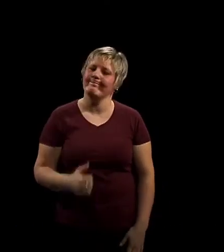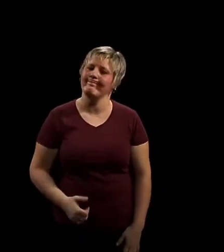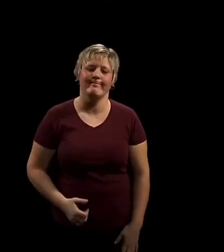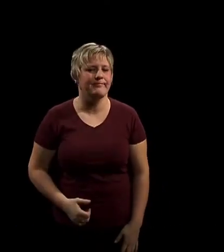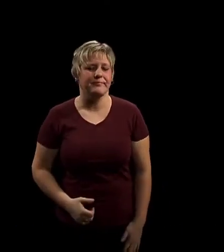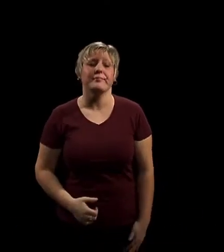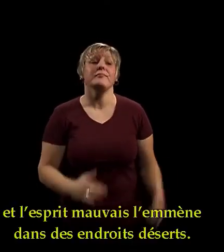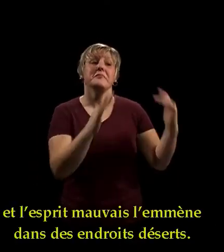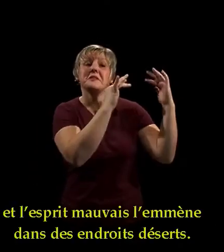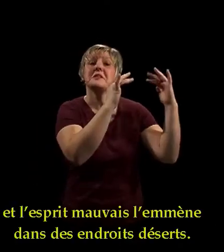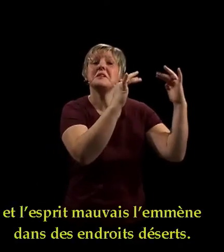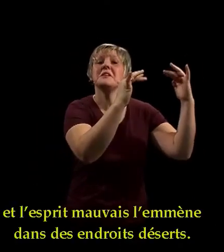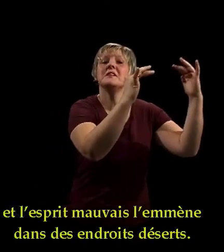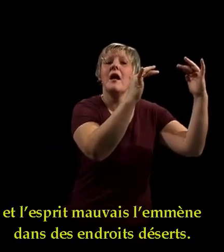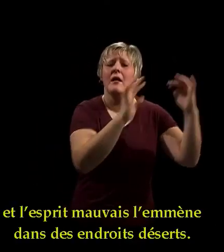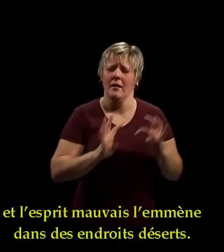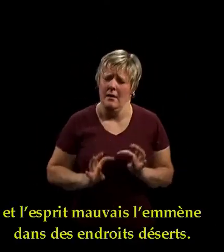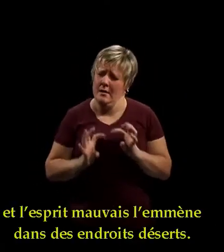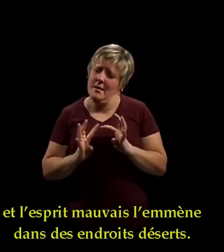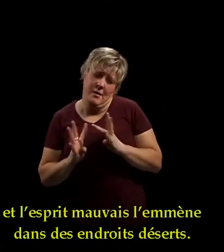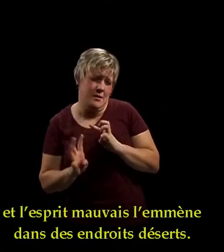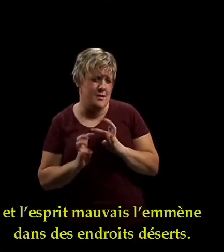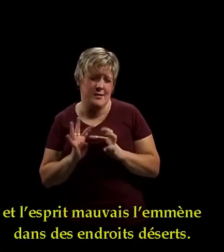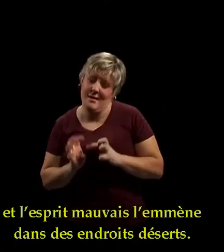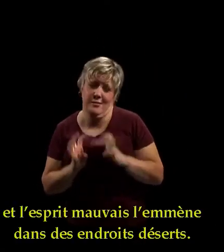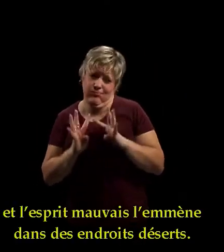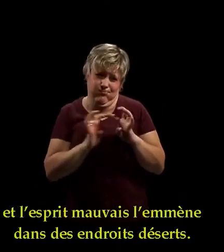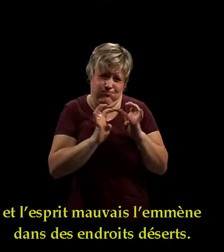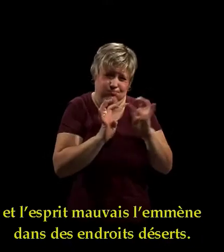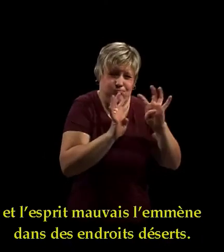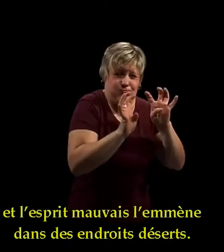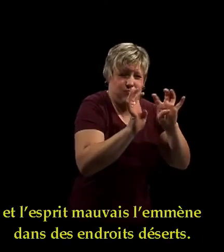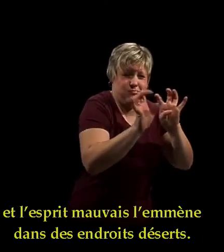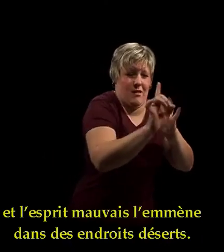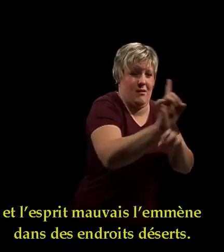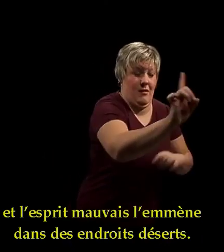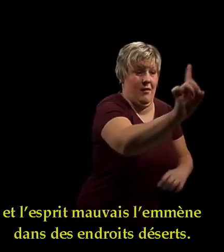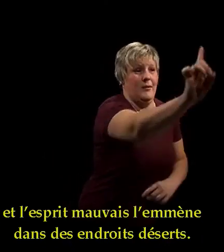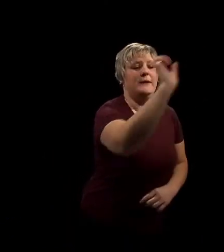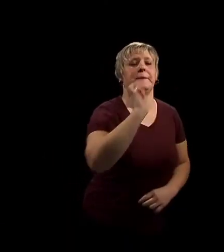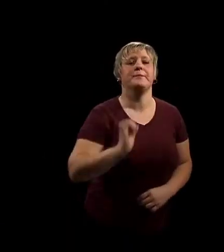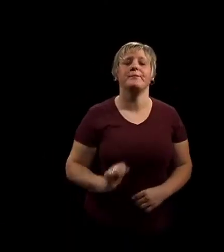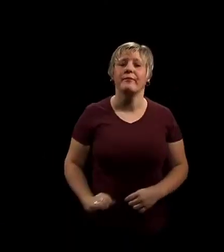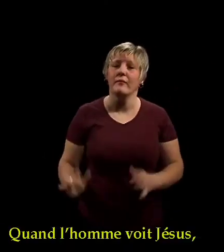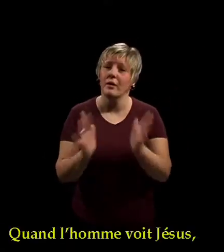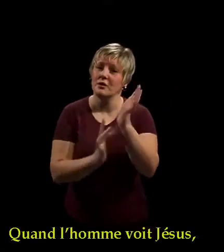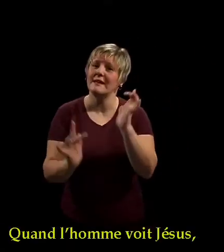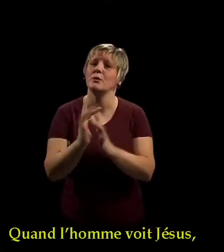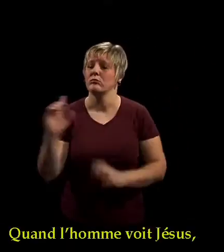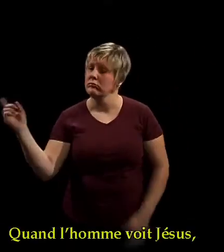Et l'esprit mauvais l'emmène dans des endroits déserts. Quand l'homme voit Jésus, il tombe à ses pieds en poussant des